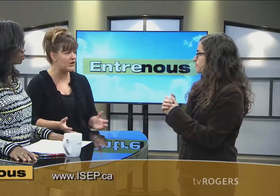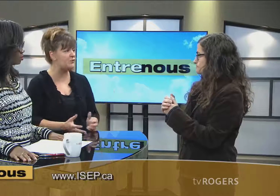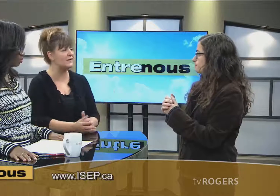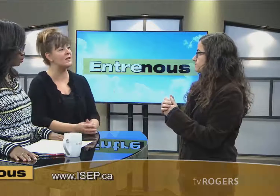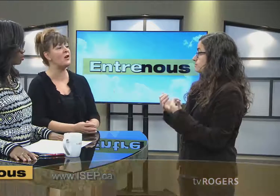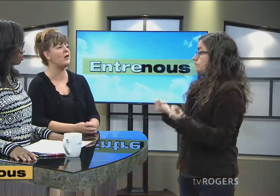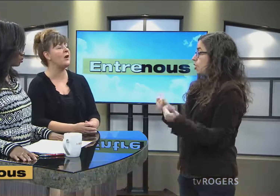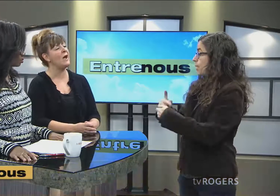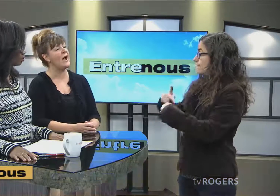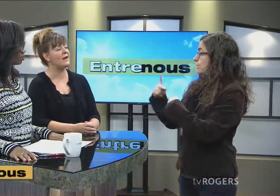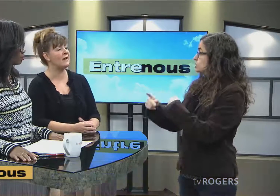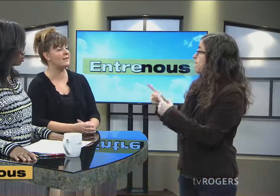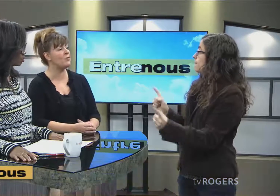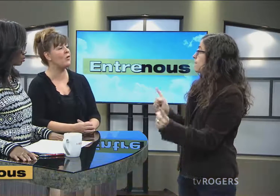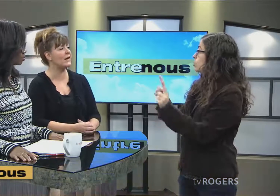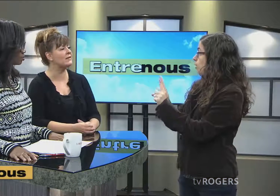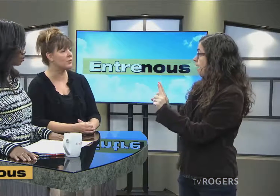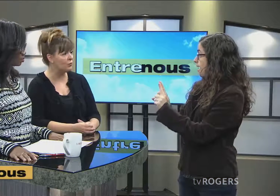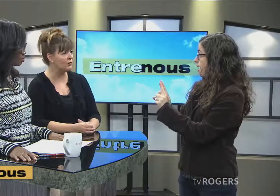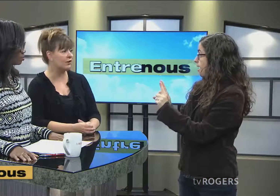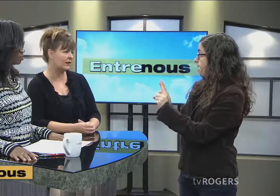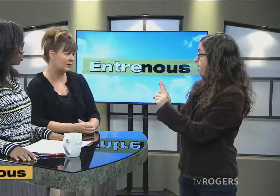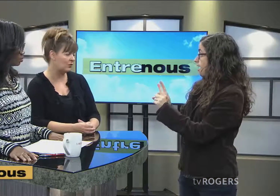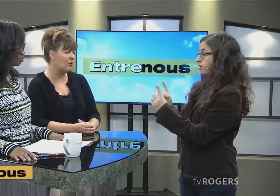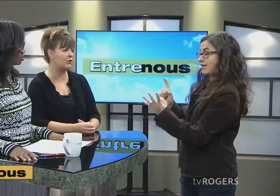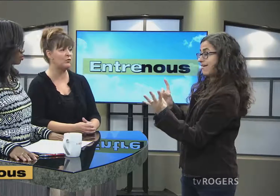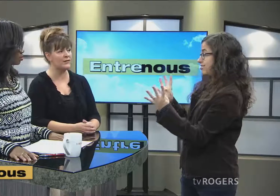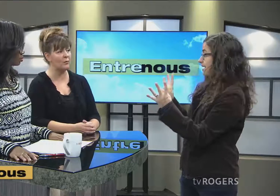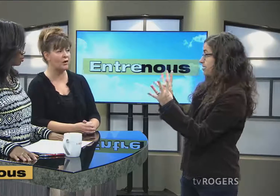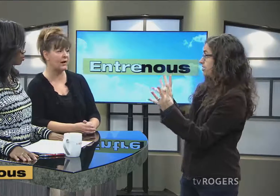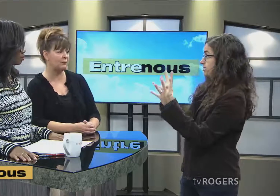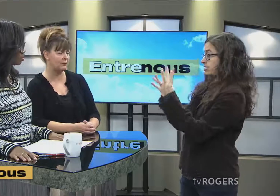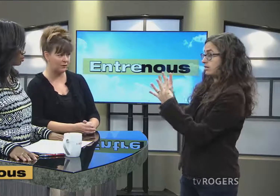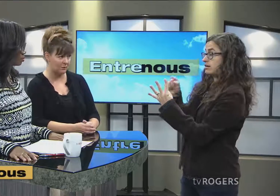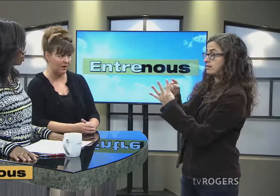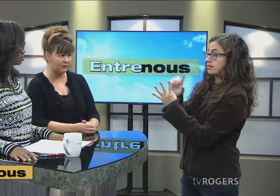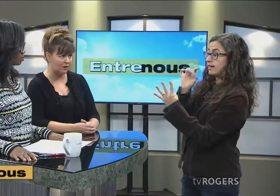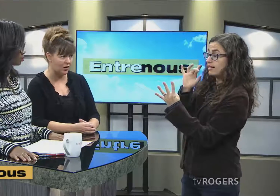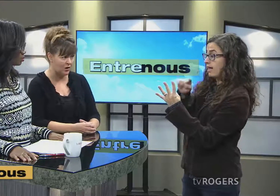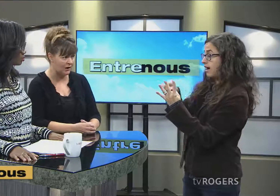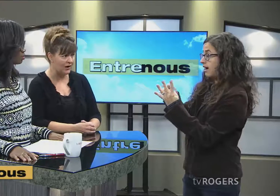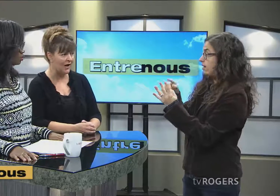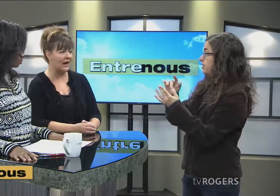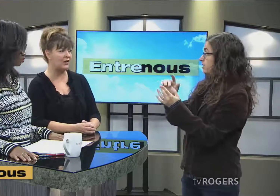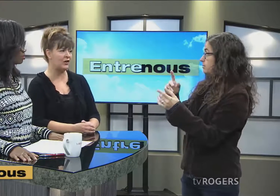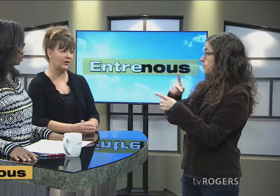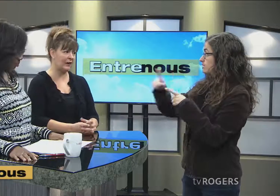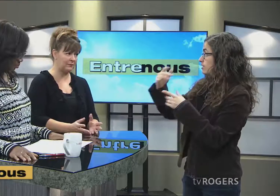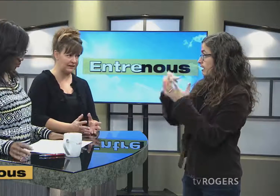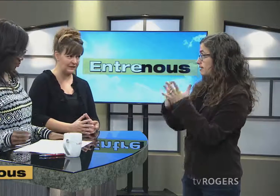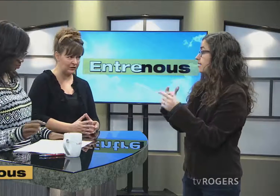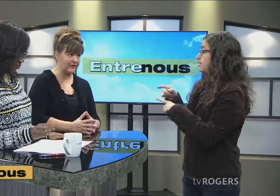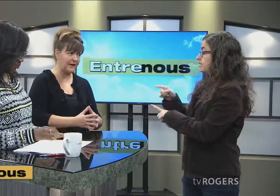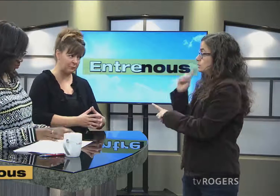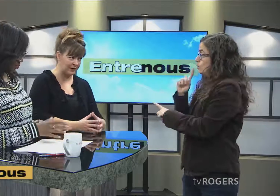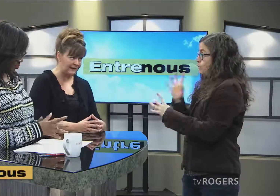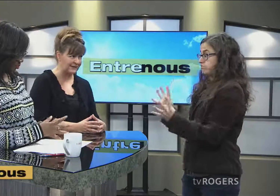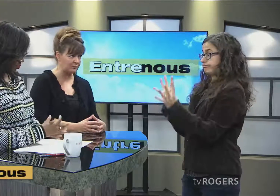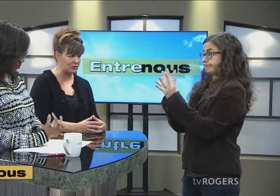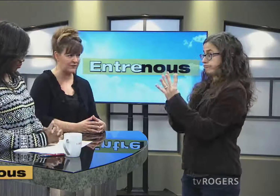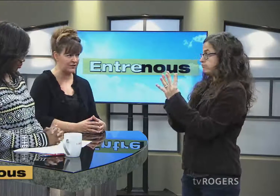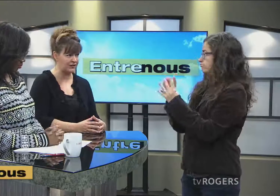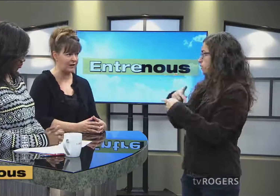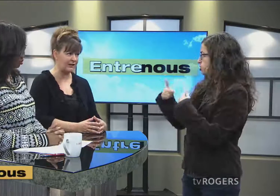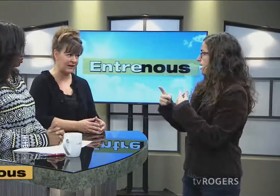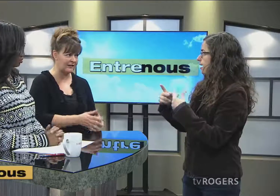plusieurs projets, aussi agrandir mon réseau, notre réseau. On a aussi un programme de mentorat. Alors, il y a quatre